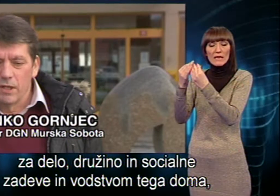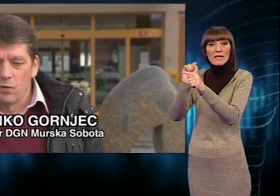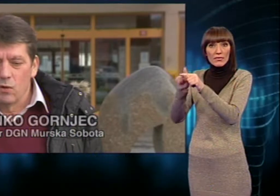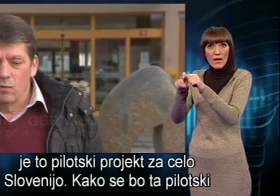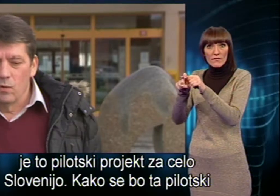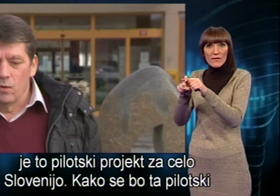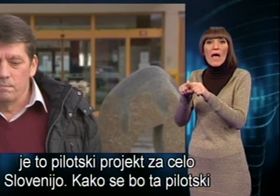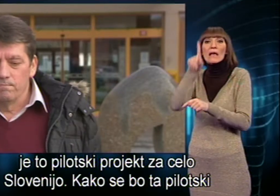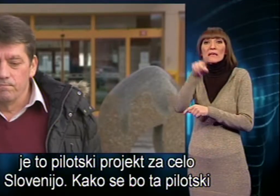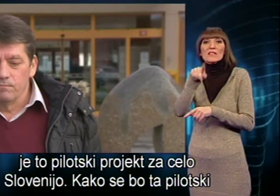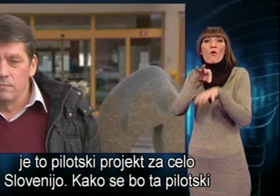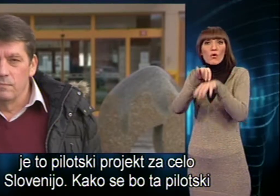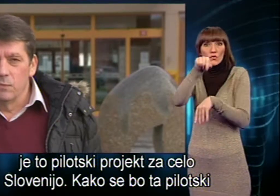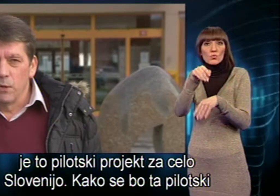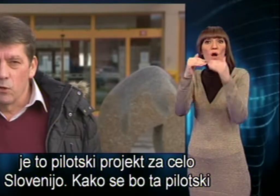se pravi, je to